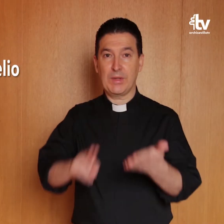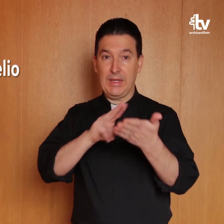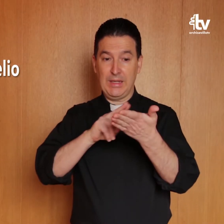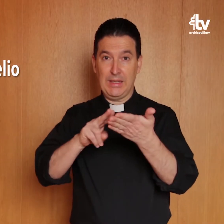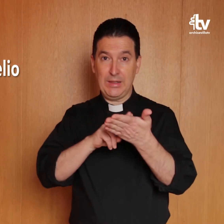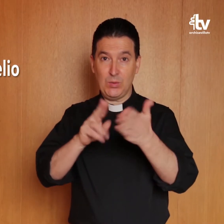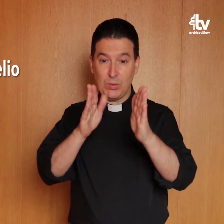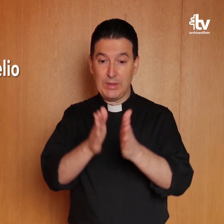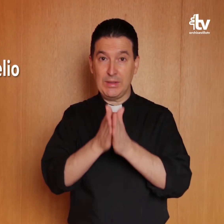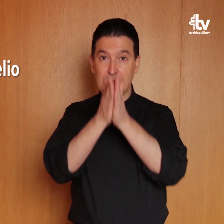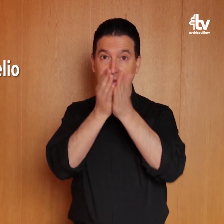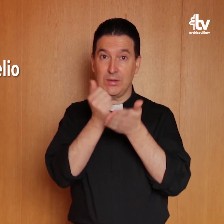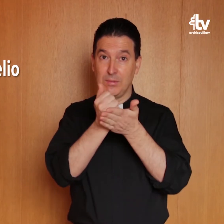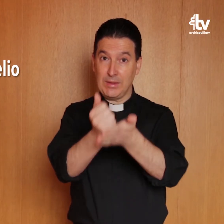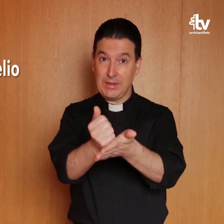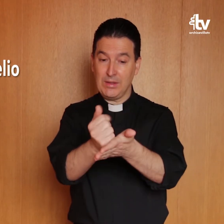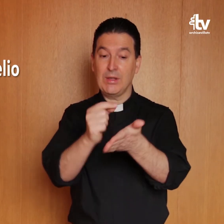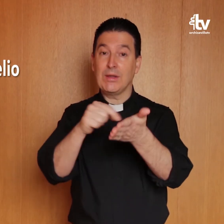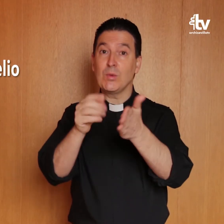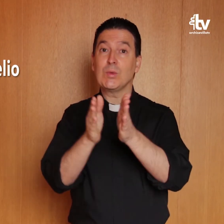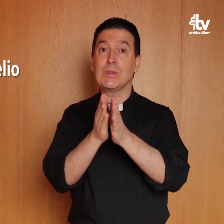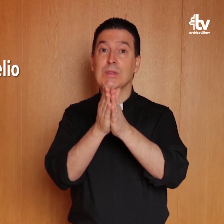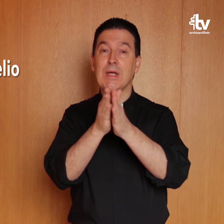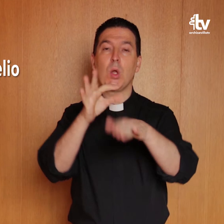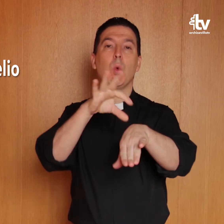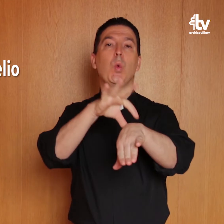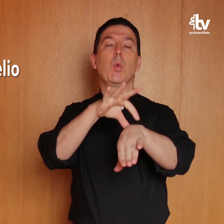Lectura del Santo Evangelio según San Lucas